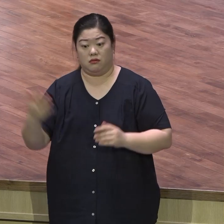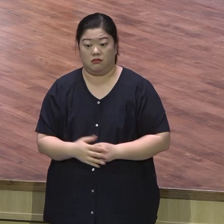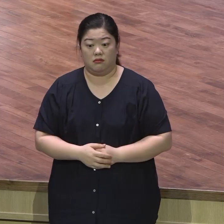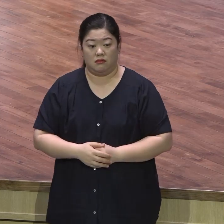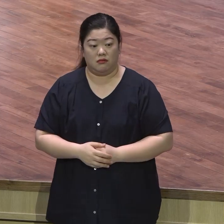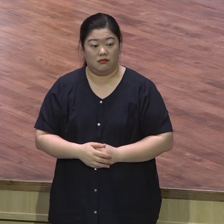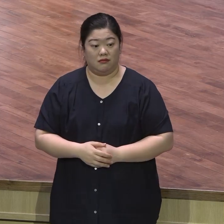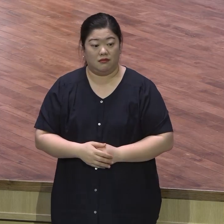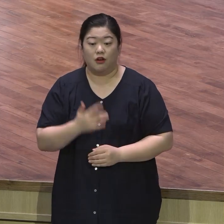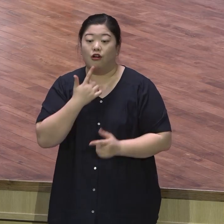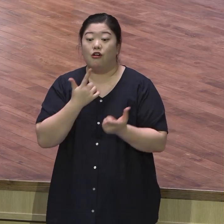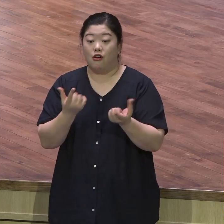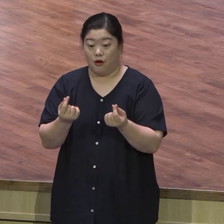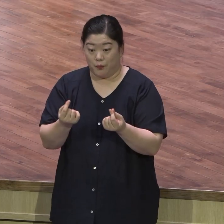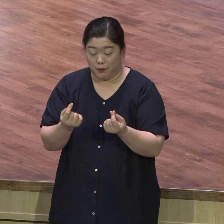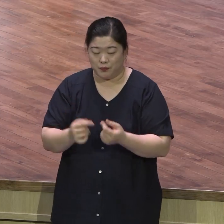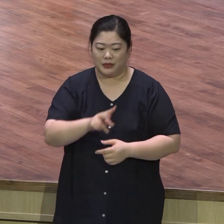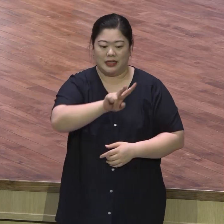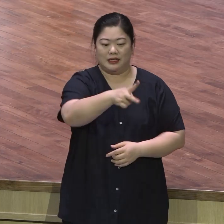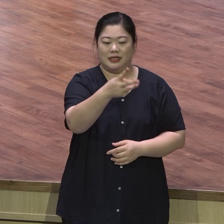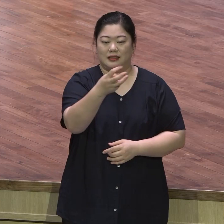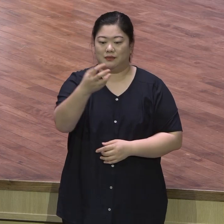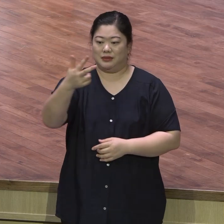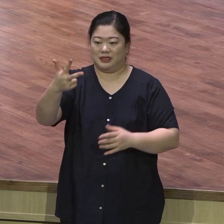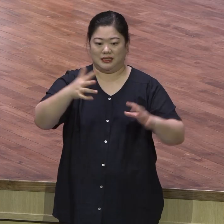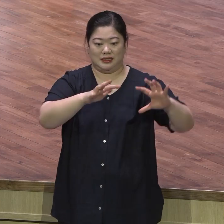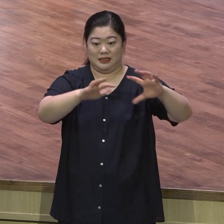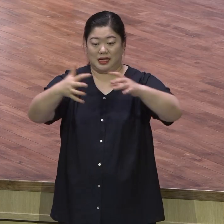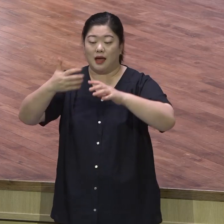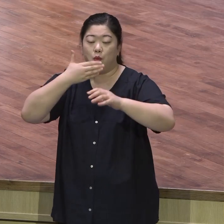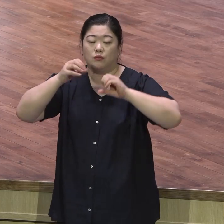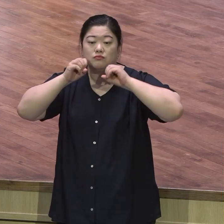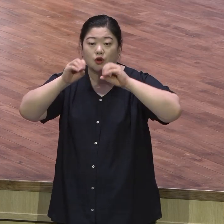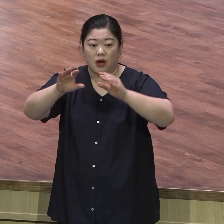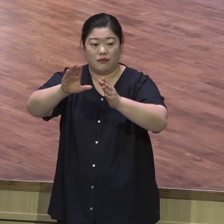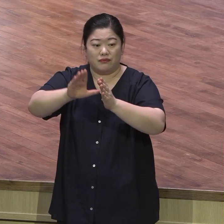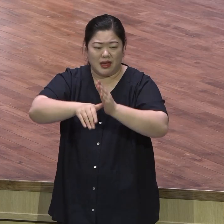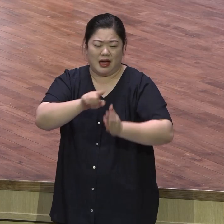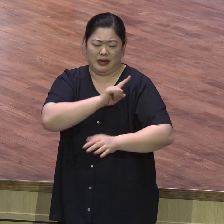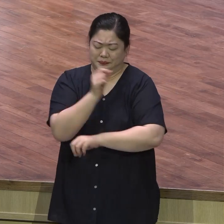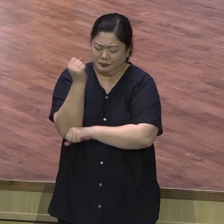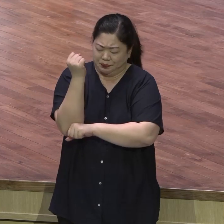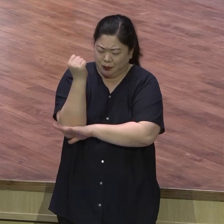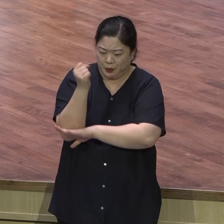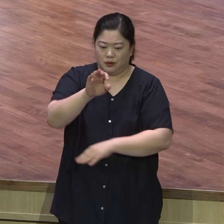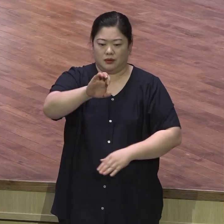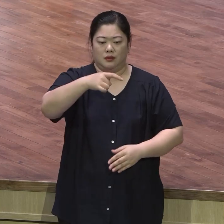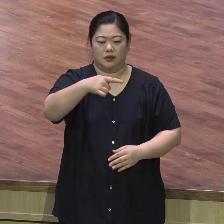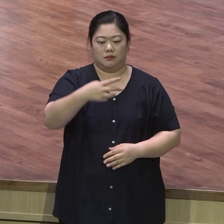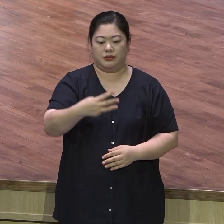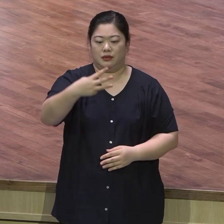237나라 이 보금화의 플랫폼이 되는 이 본당 헌당의 여정 속에서